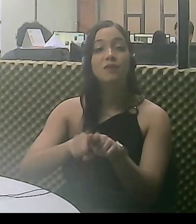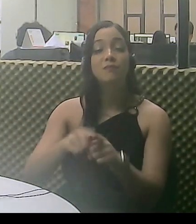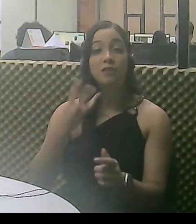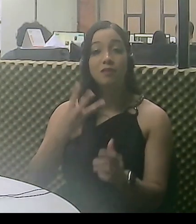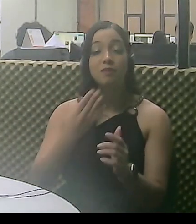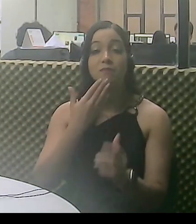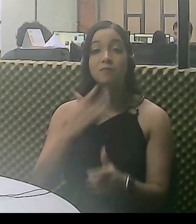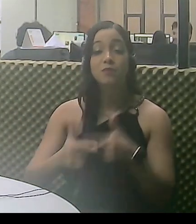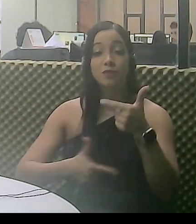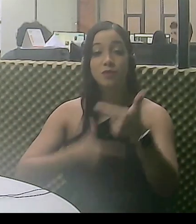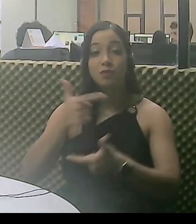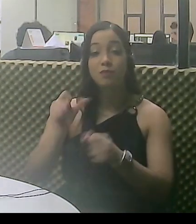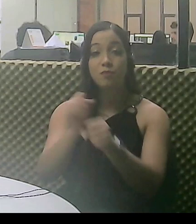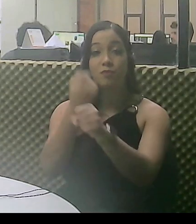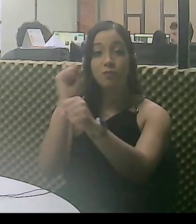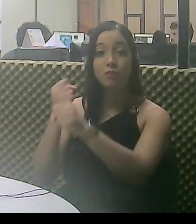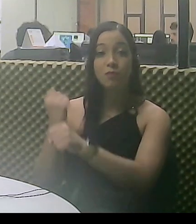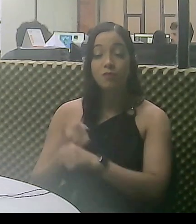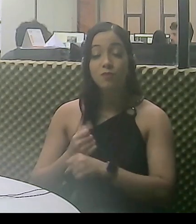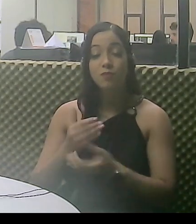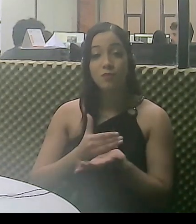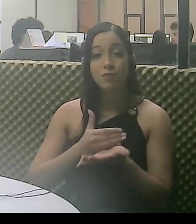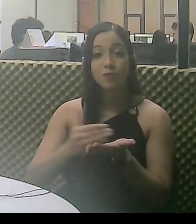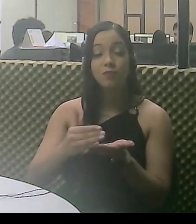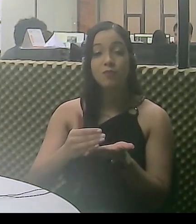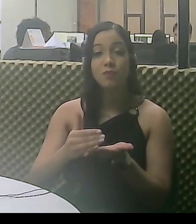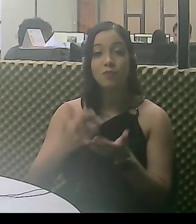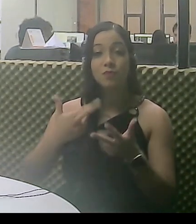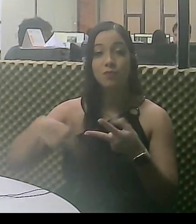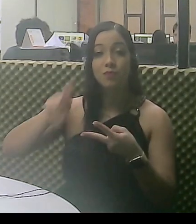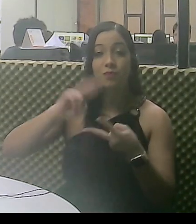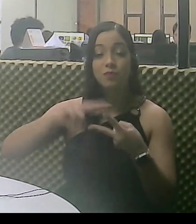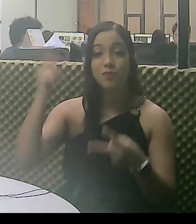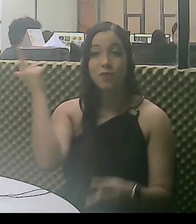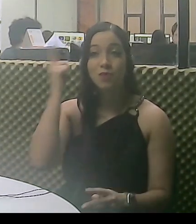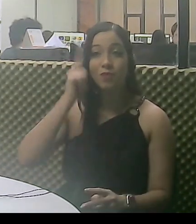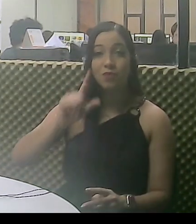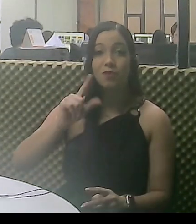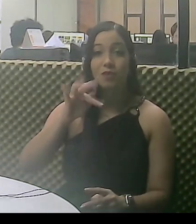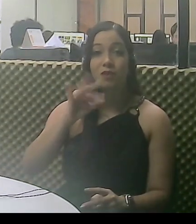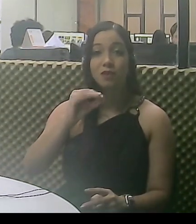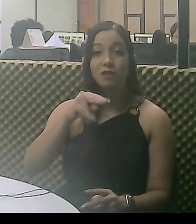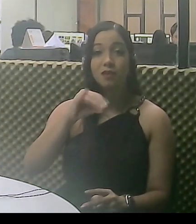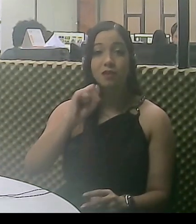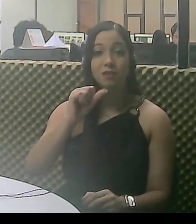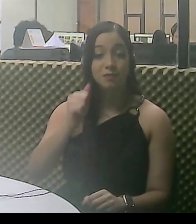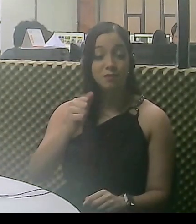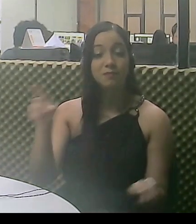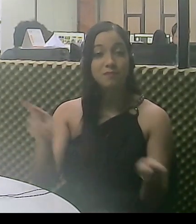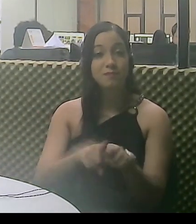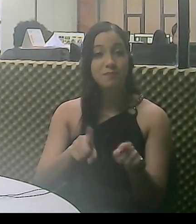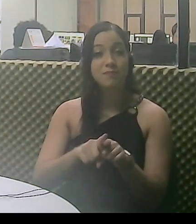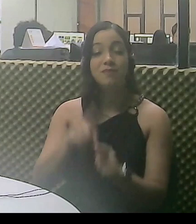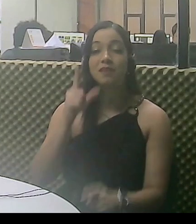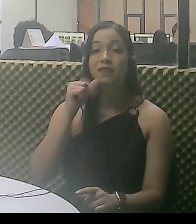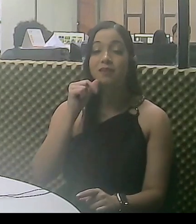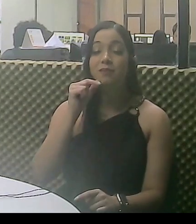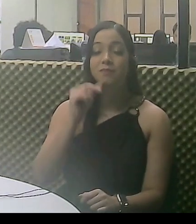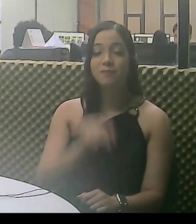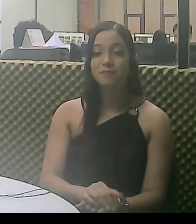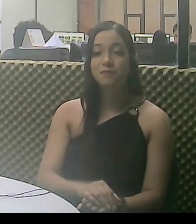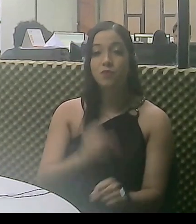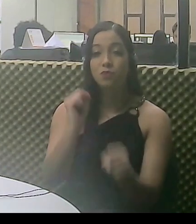de serviço para obras que serão executadas com recursos obtidos pelo Finisa e contrapartida do DEMAI.